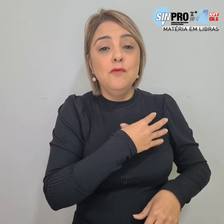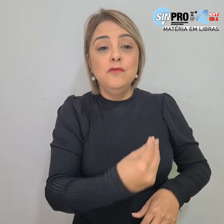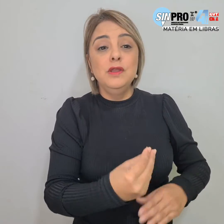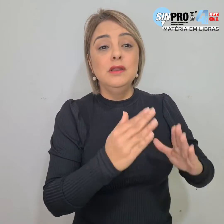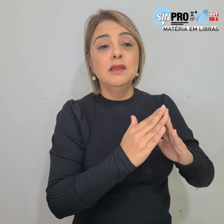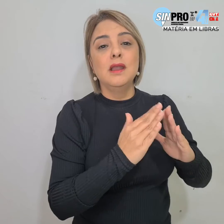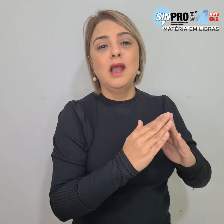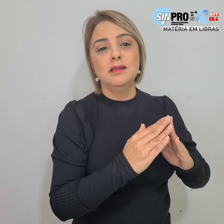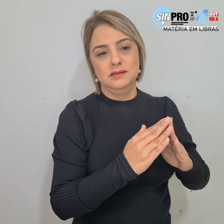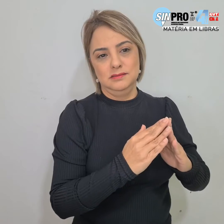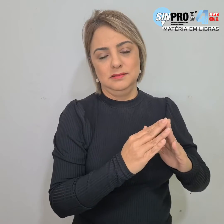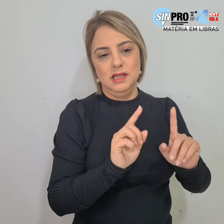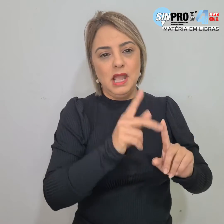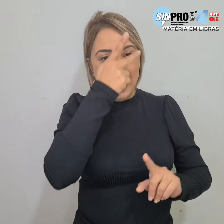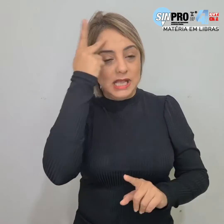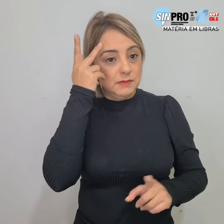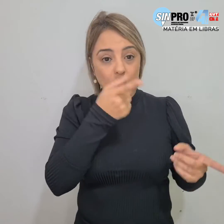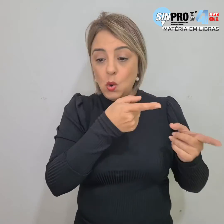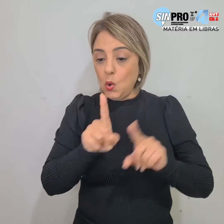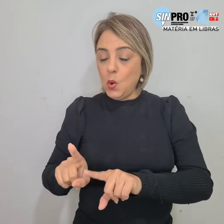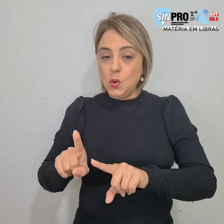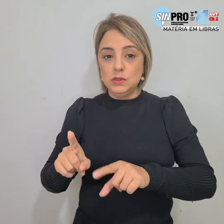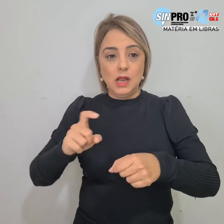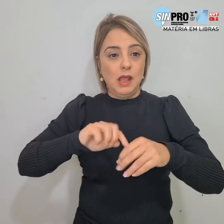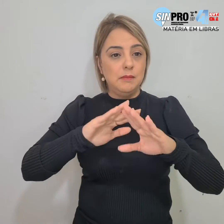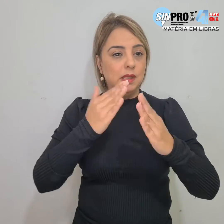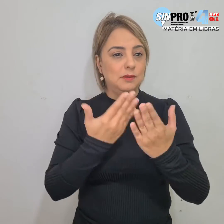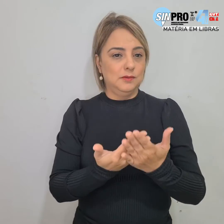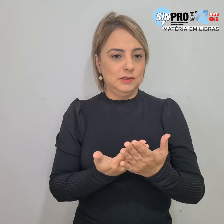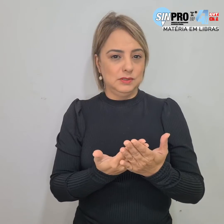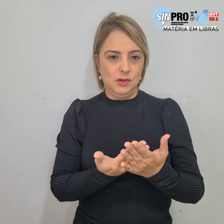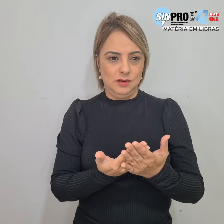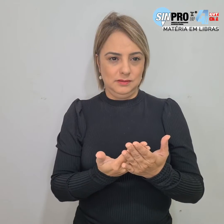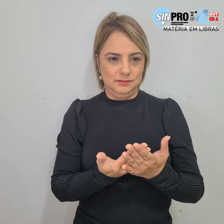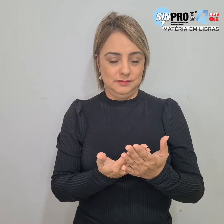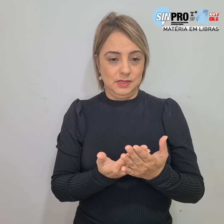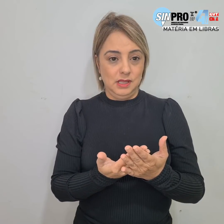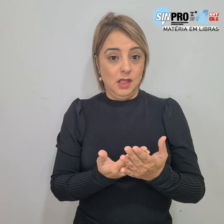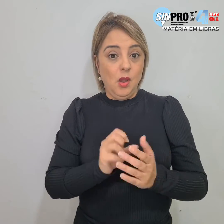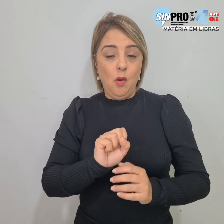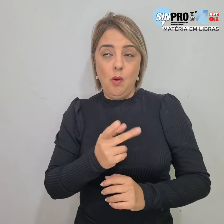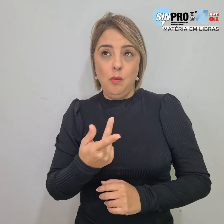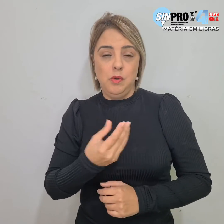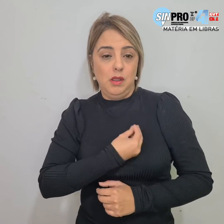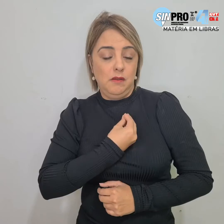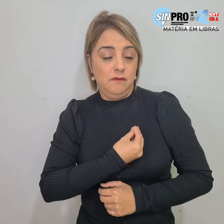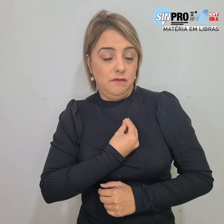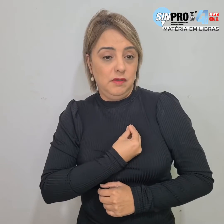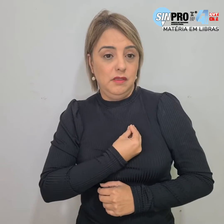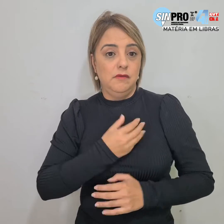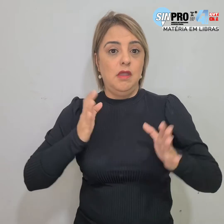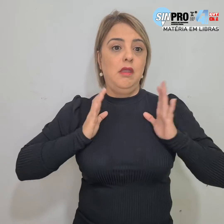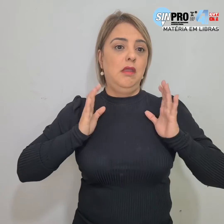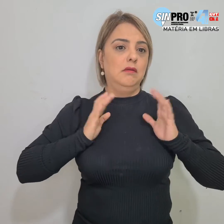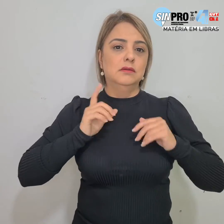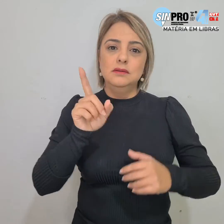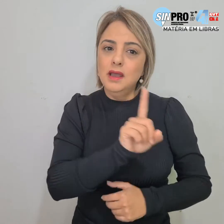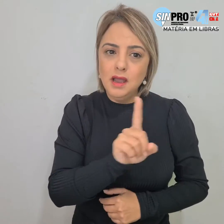são contra a abertura das escolas por capricho ou porque estão vivendo na fartura. As pessoas têm medo,